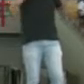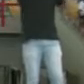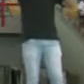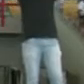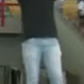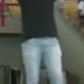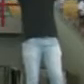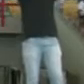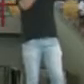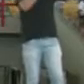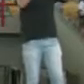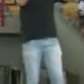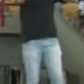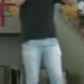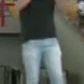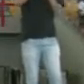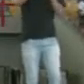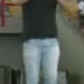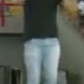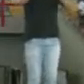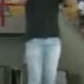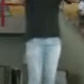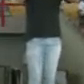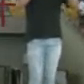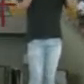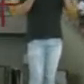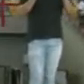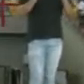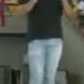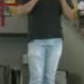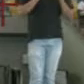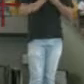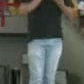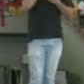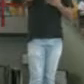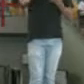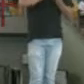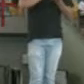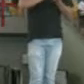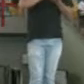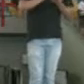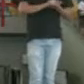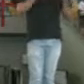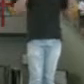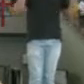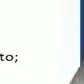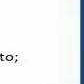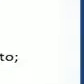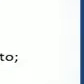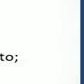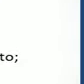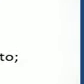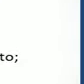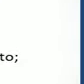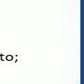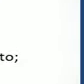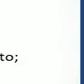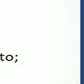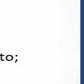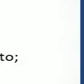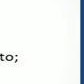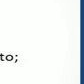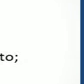o procedimento introdutório. Então eu fiz um esquemazinho, estou vendo que algumas pessoas estão anotando, tá certo? O que é que eu pus